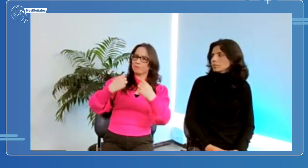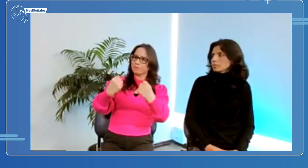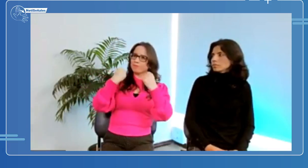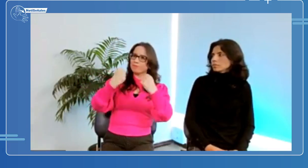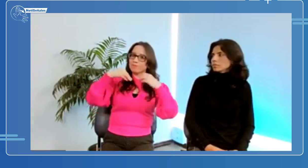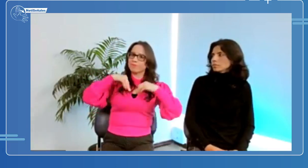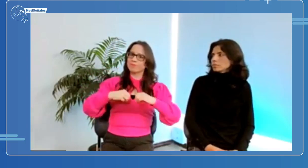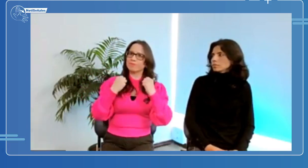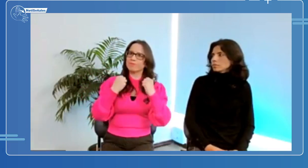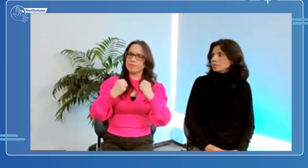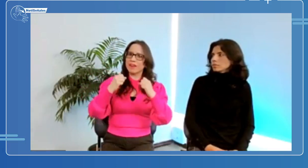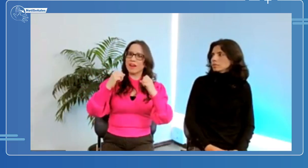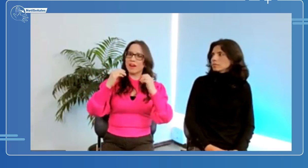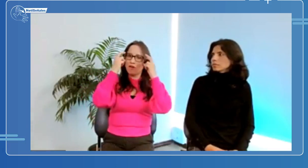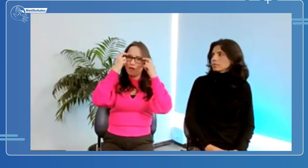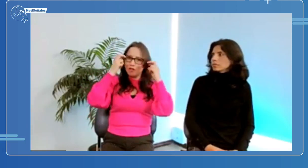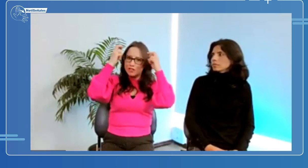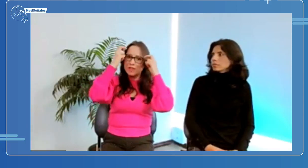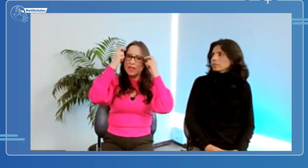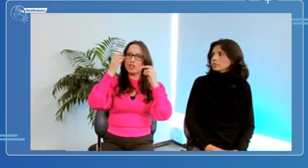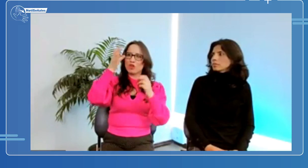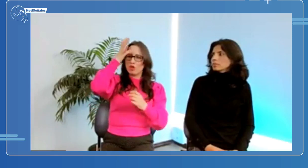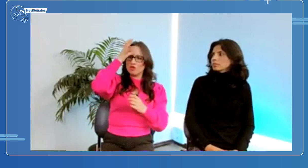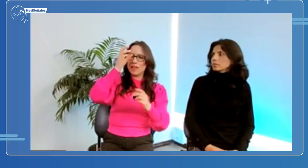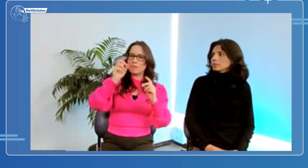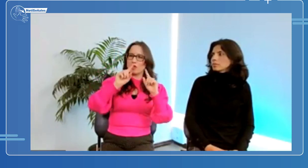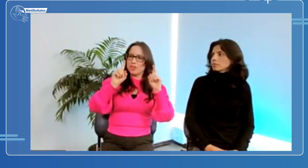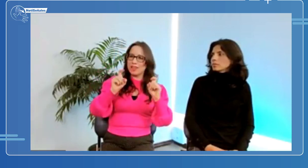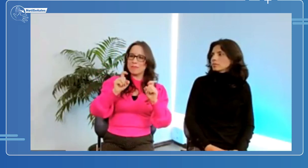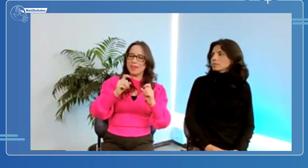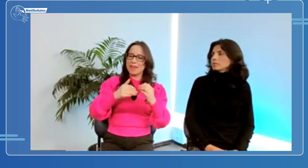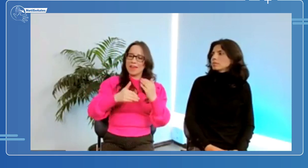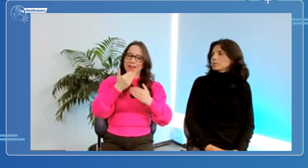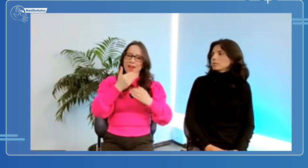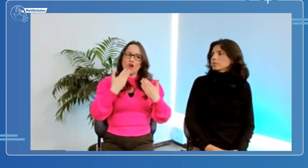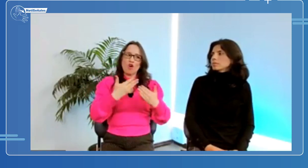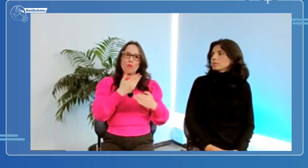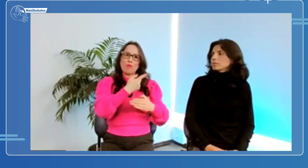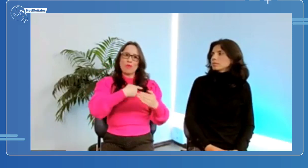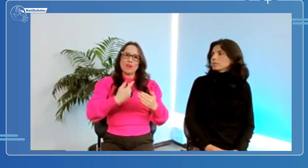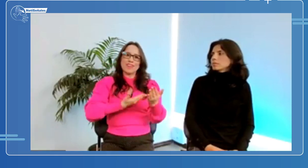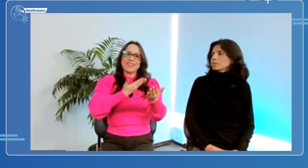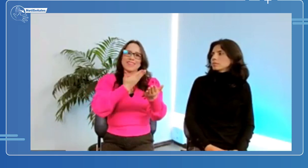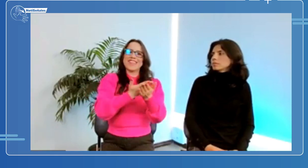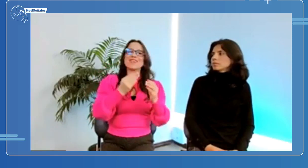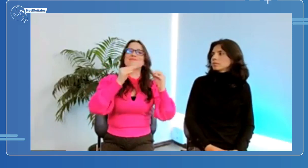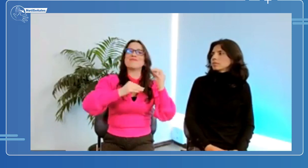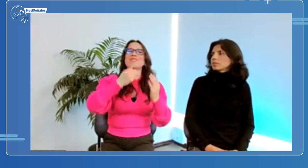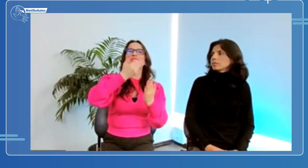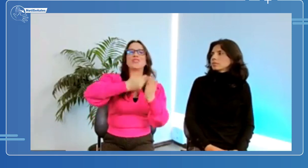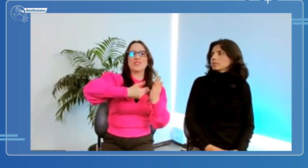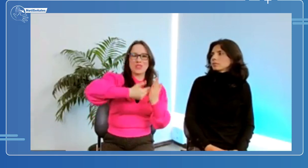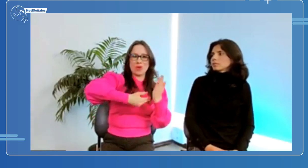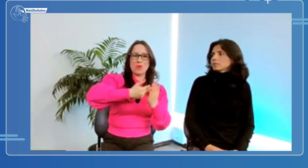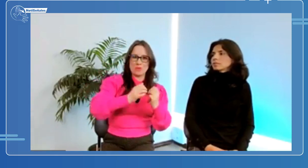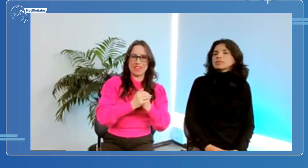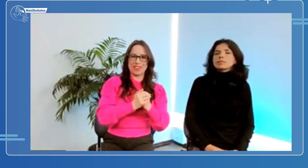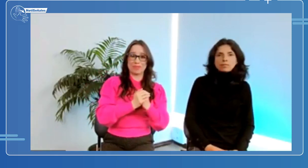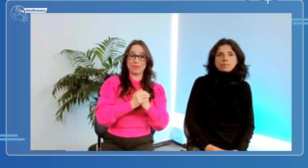las áreas encargadas que usan estos términos en su ejercicio de trabajo, y pues empezamos